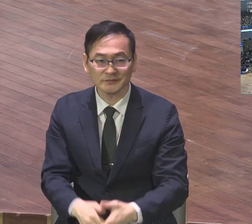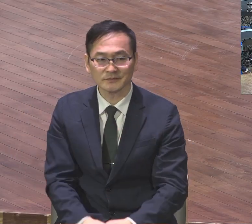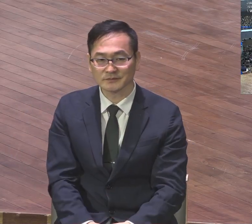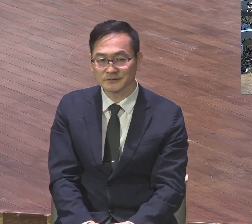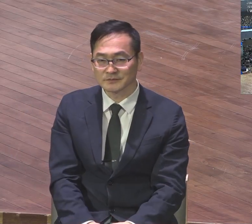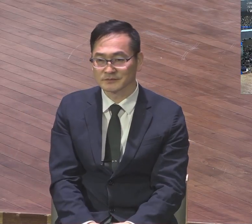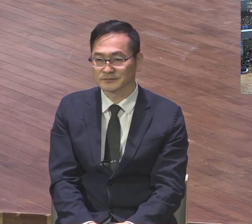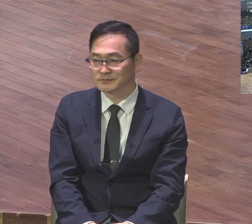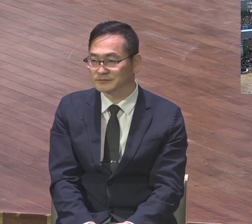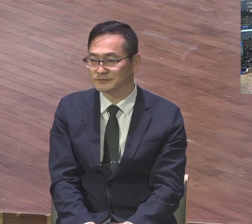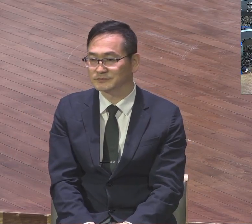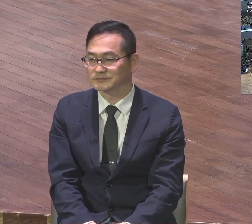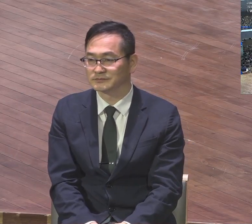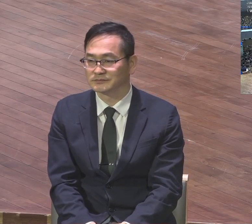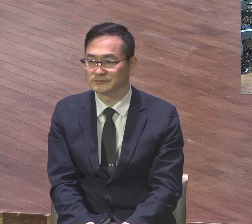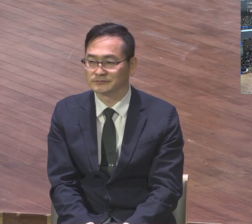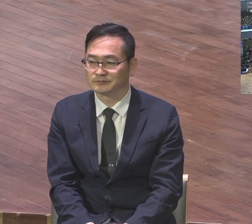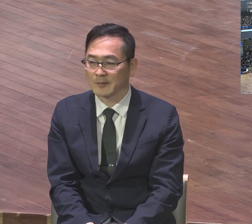일어서세요.